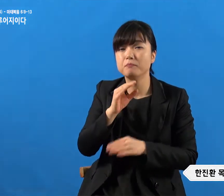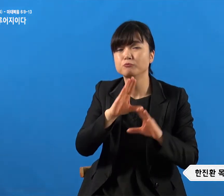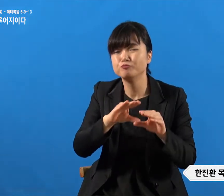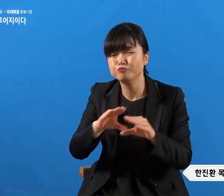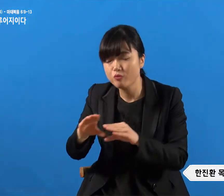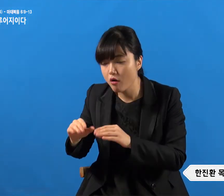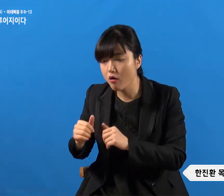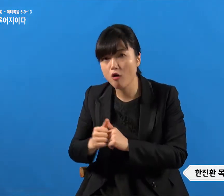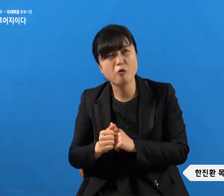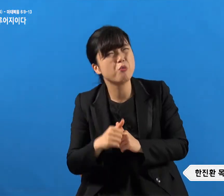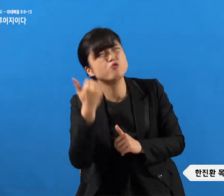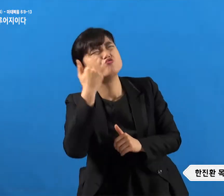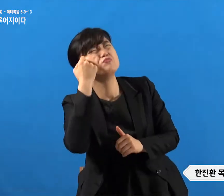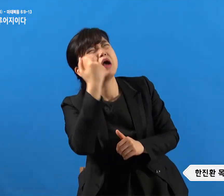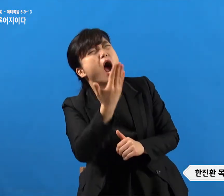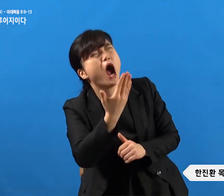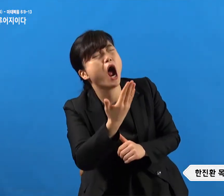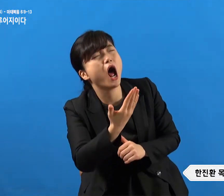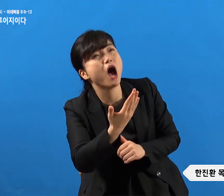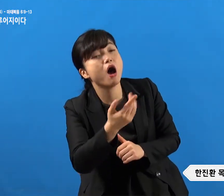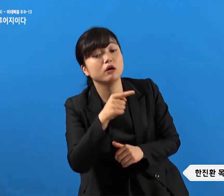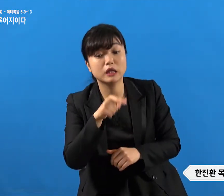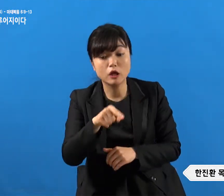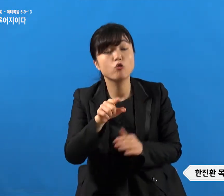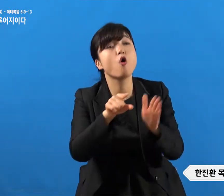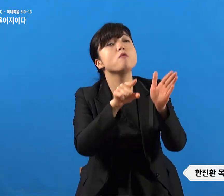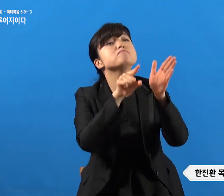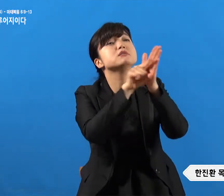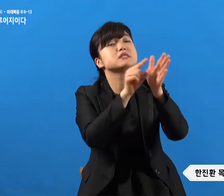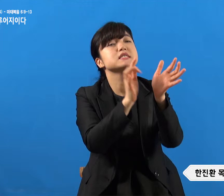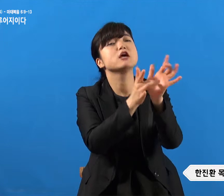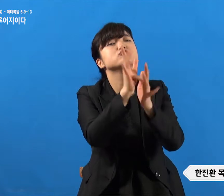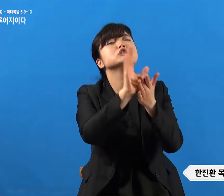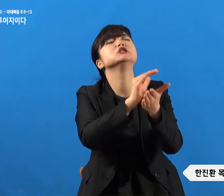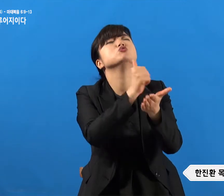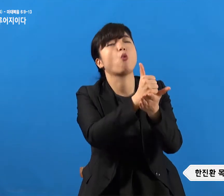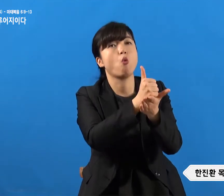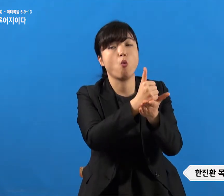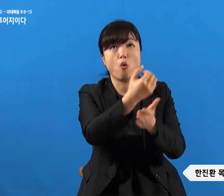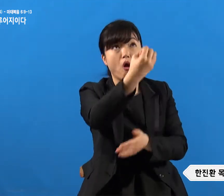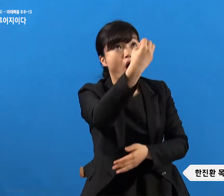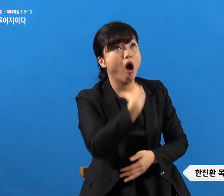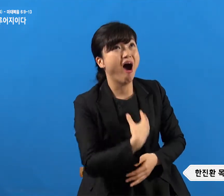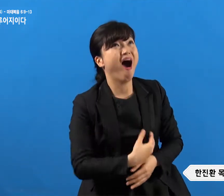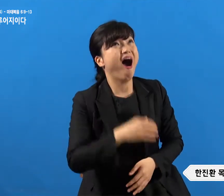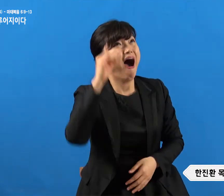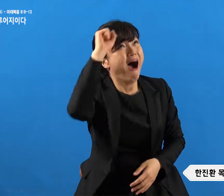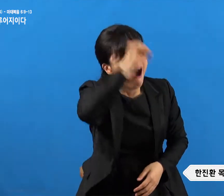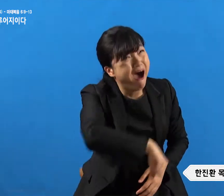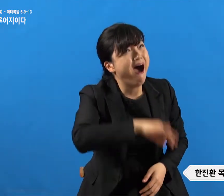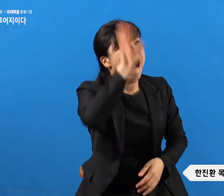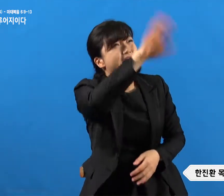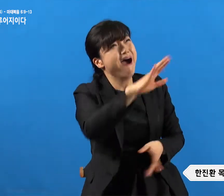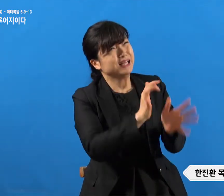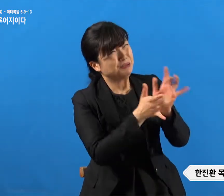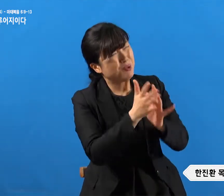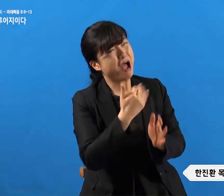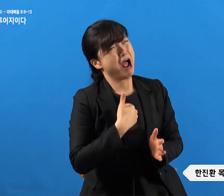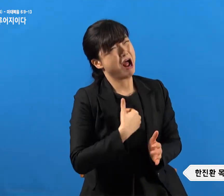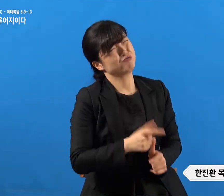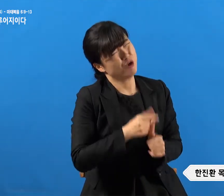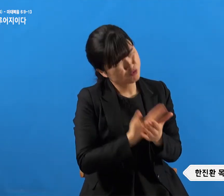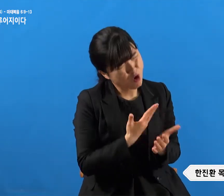들립니다. 누구십니까? 했더니 나는 네가 믿는 예수 그리스도니라. 아이고 마침